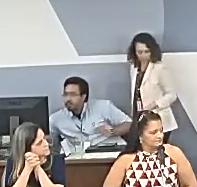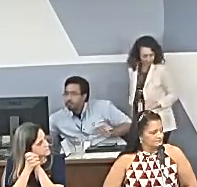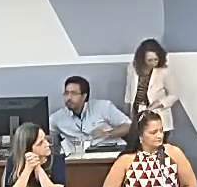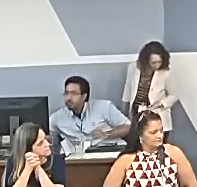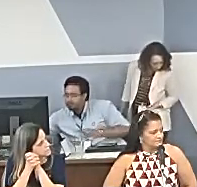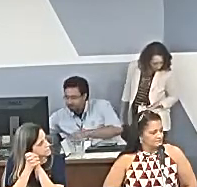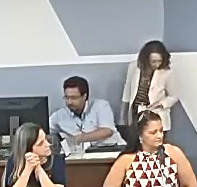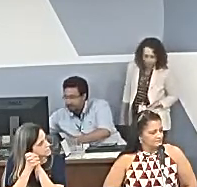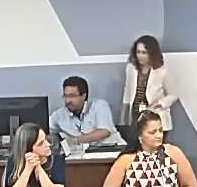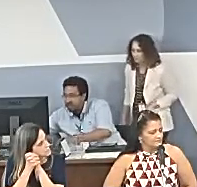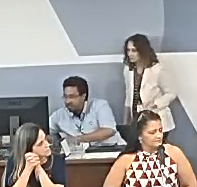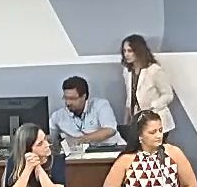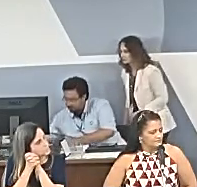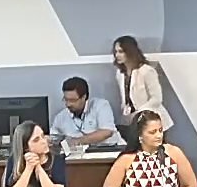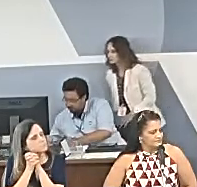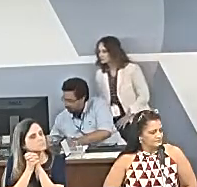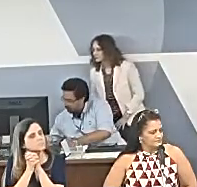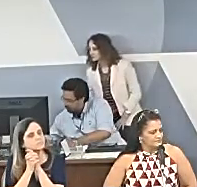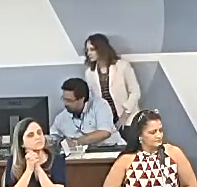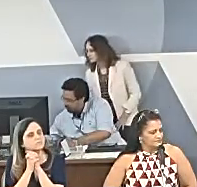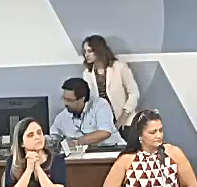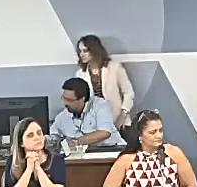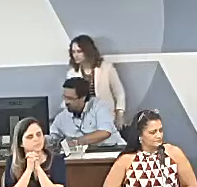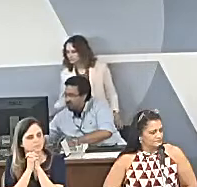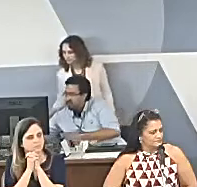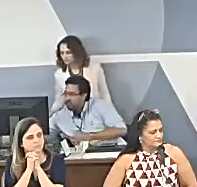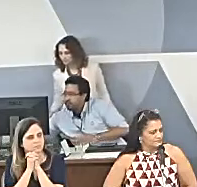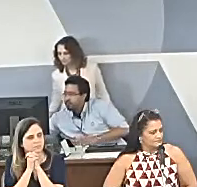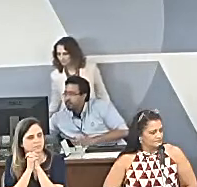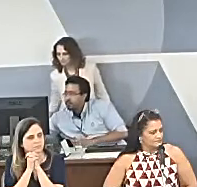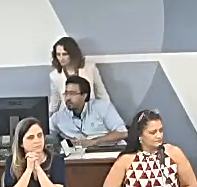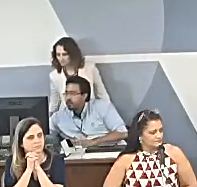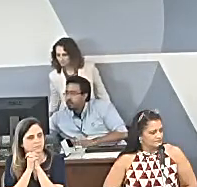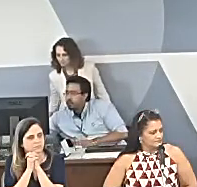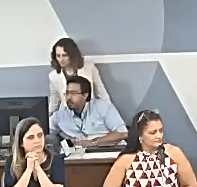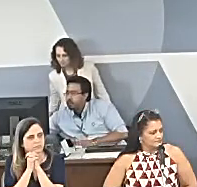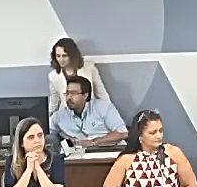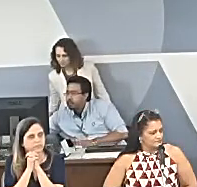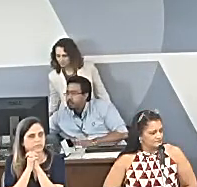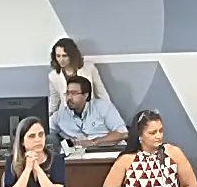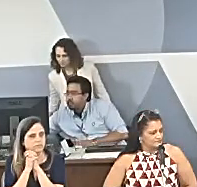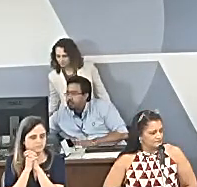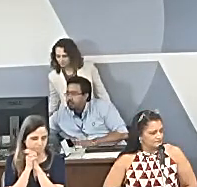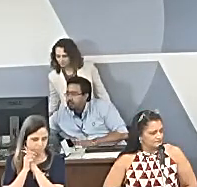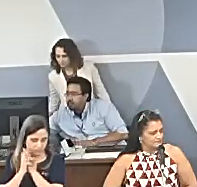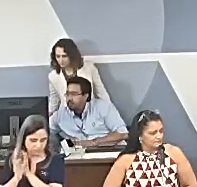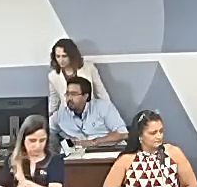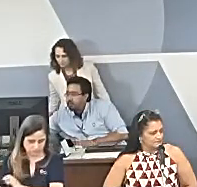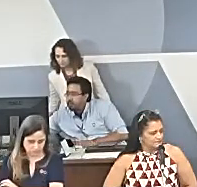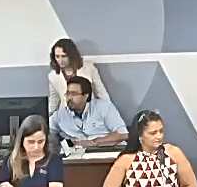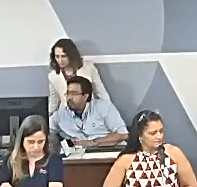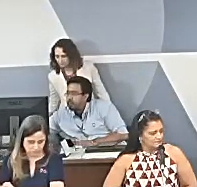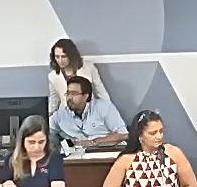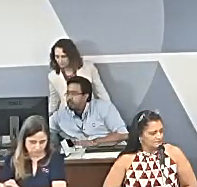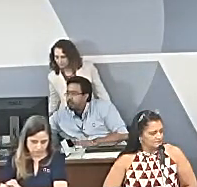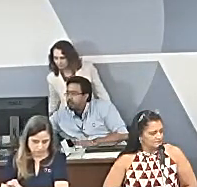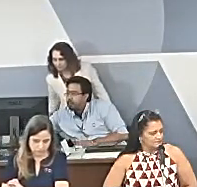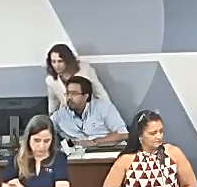palavra o leonardo mascarenhas diretor de esporte e lazer de paraopeba da prefeitura municipal